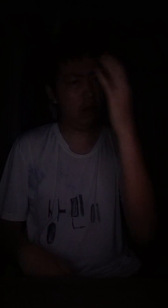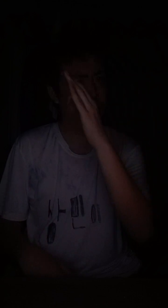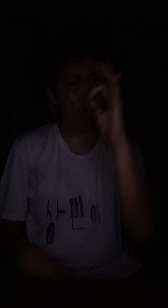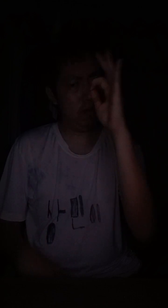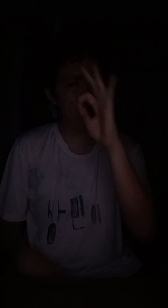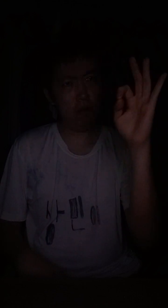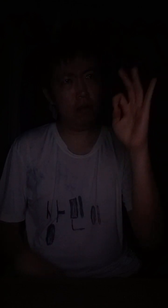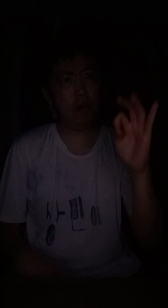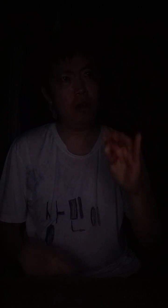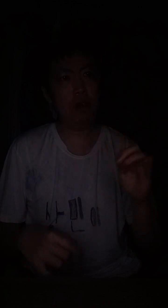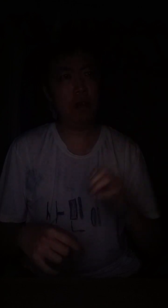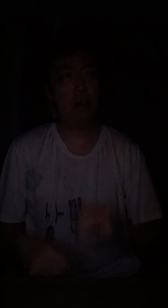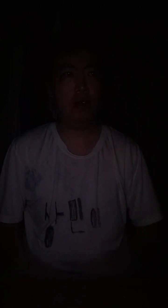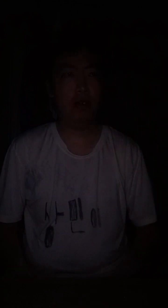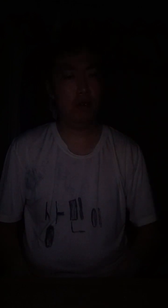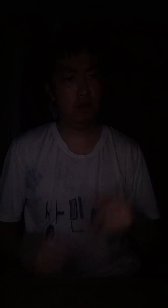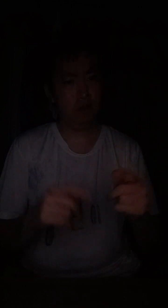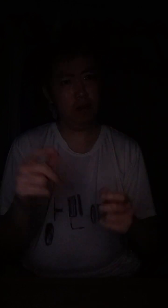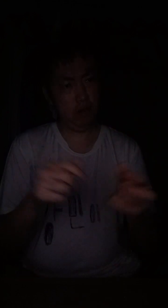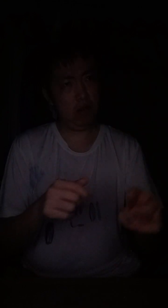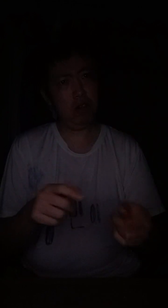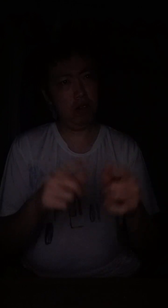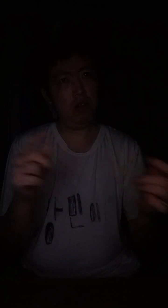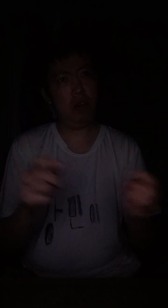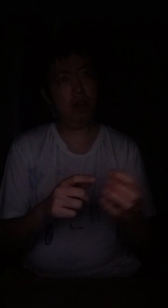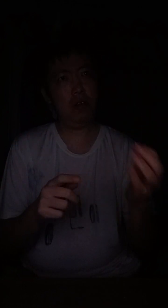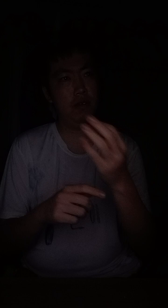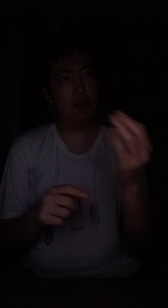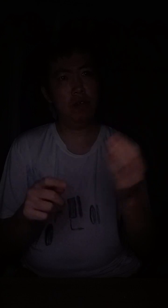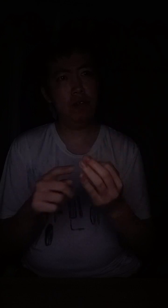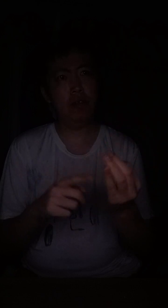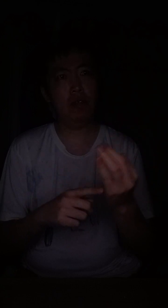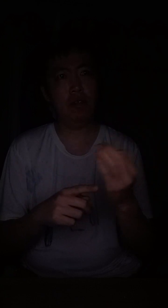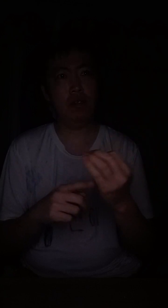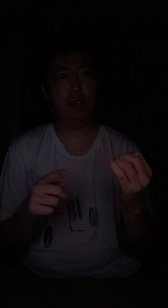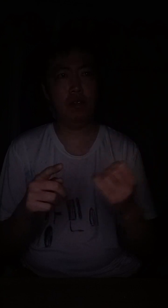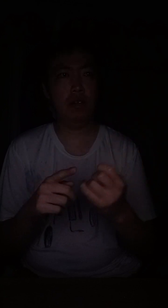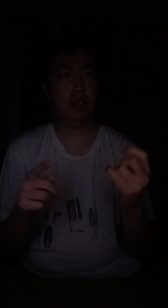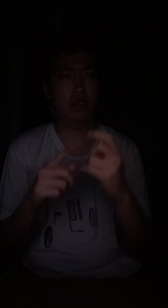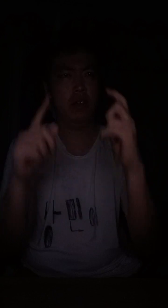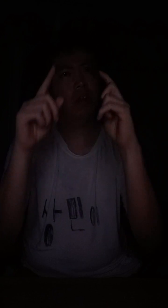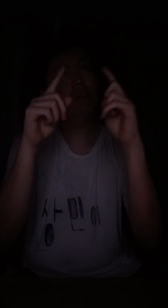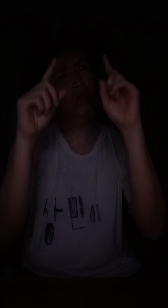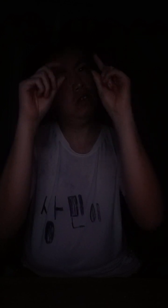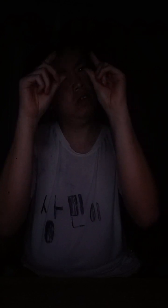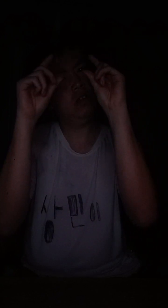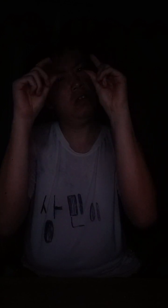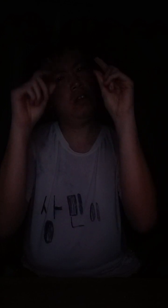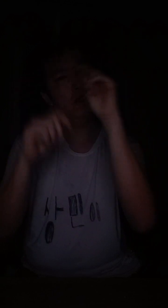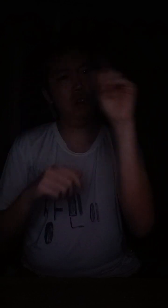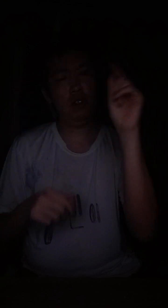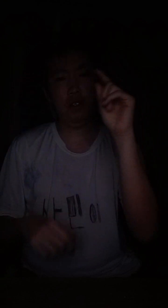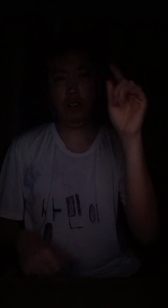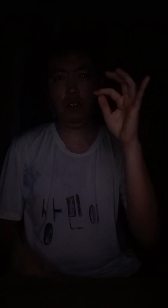살핍니다. 막대기 모양의 무선형 탐지기로 전파를 확인하고 적외선으로 렌즈가 설치됐는지 꼼꼼하게